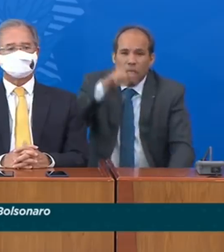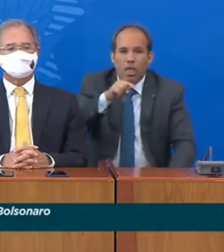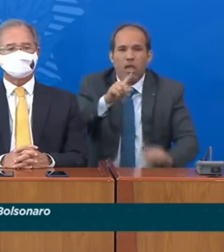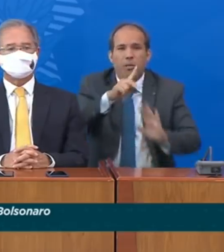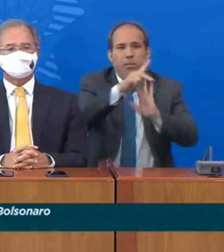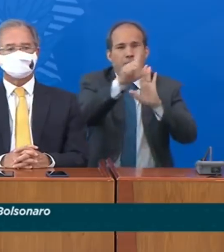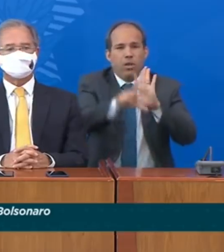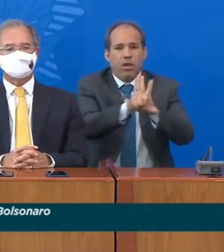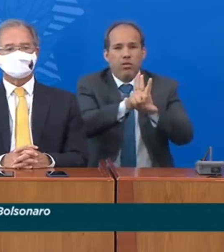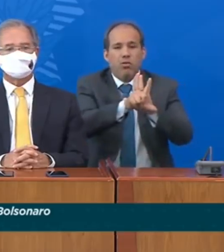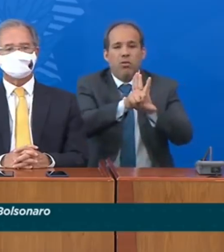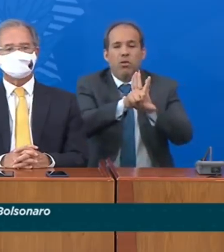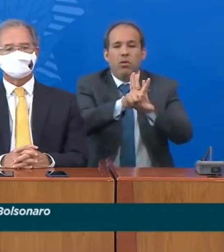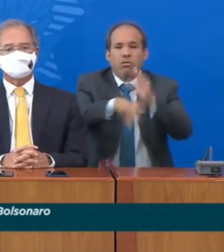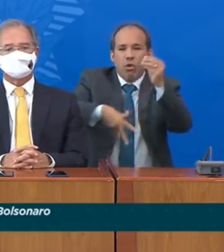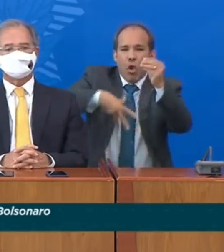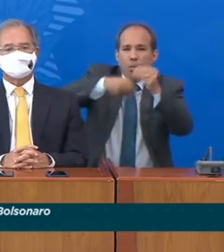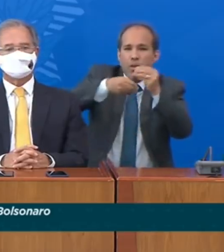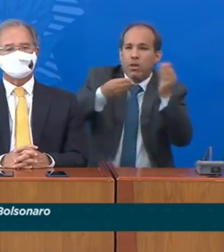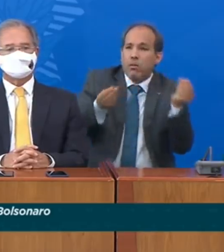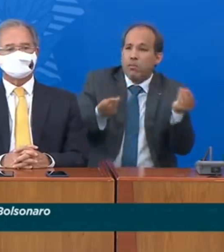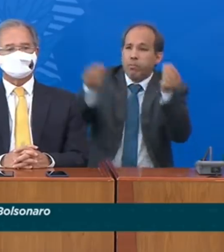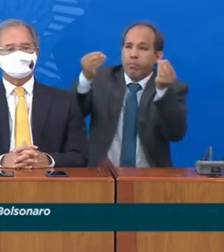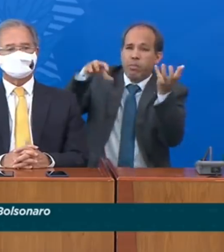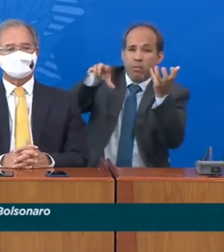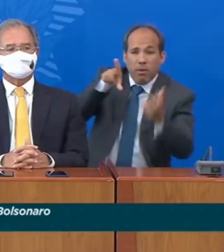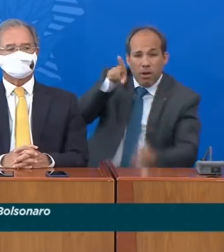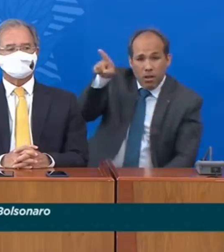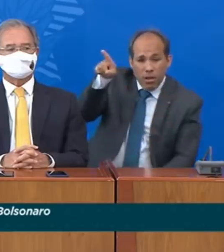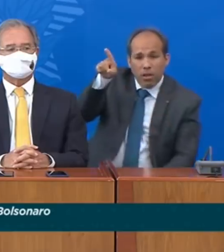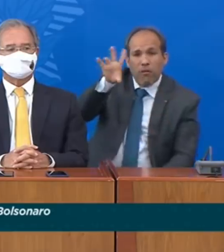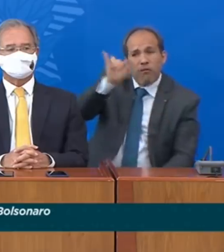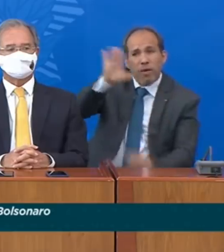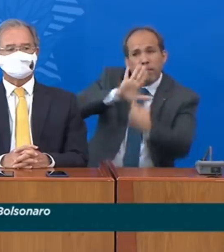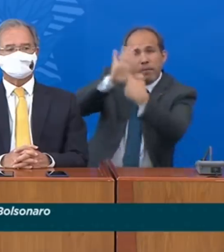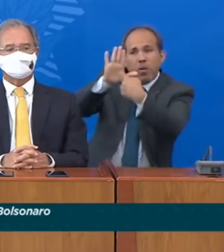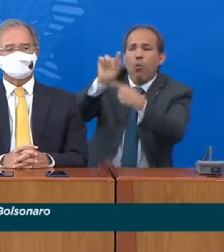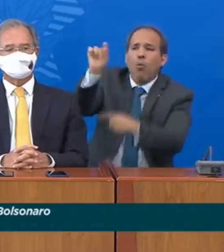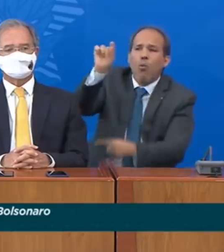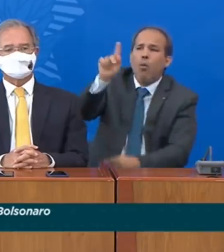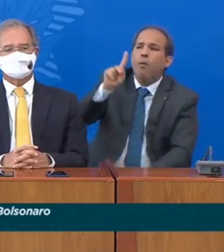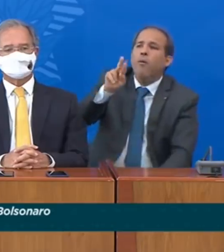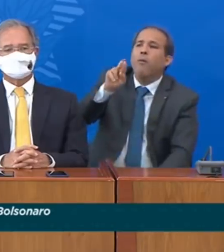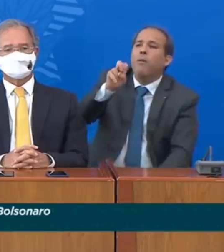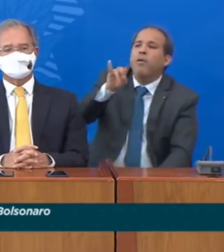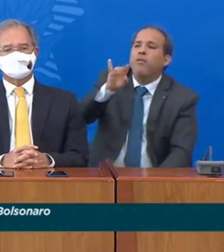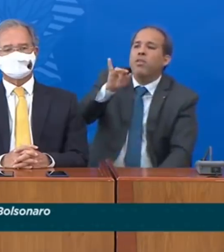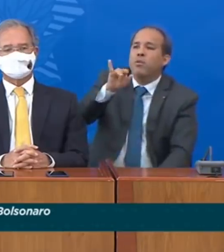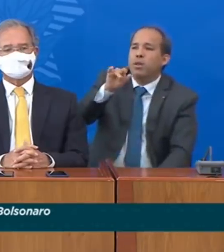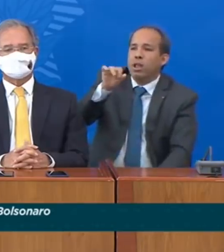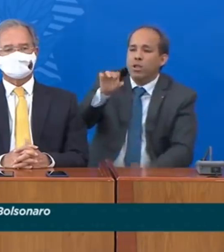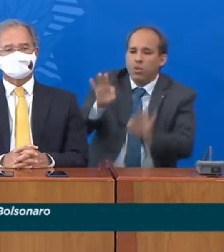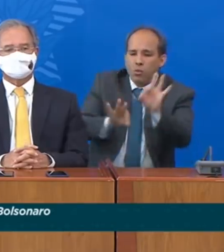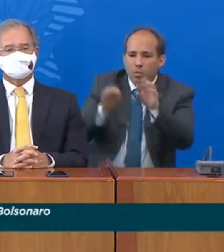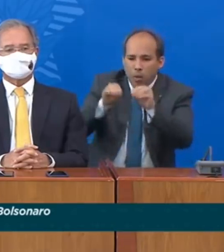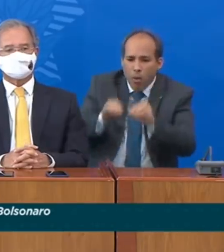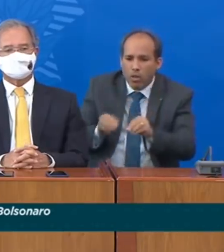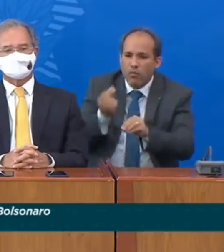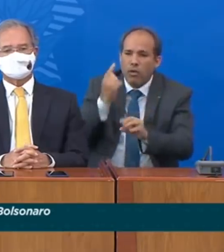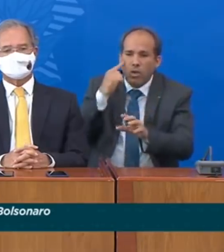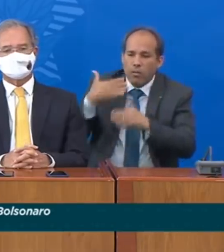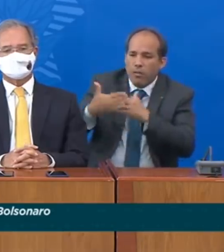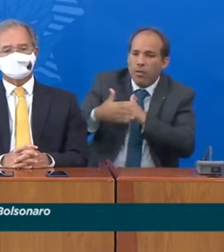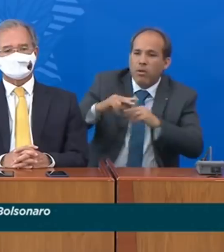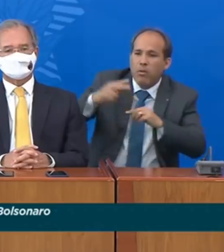complementar a ser apresentado ao Parlamento, de modo que a previsibilidade do ICMS se faça presente,